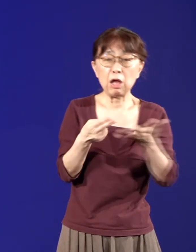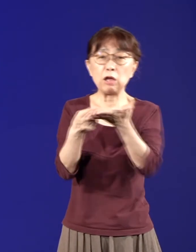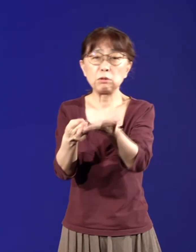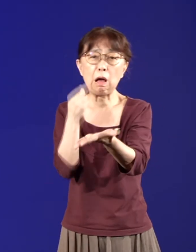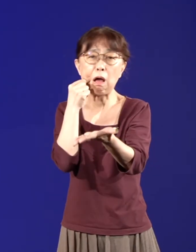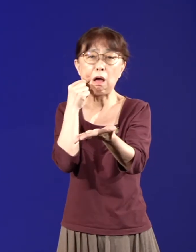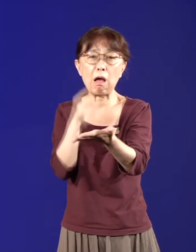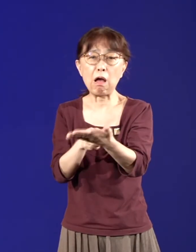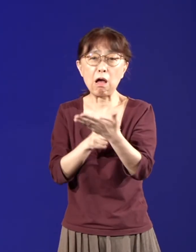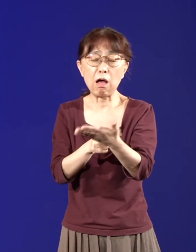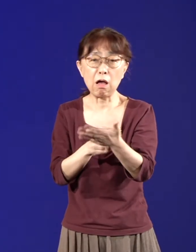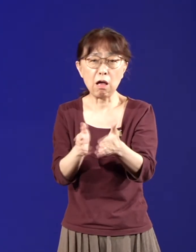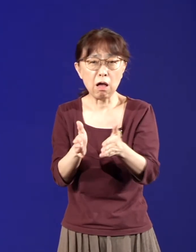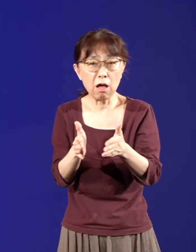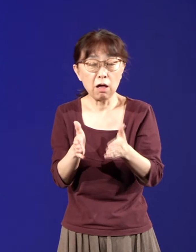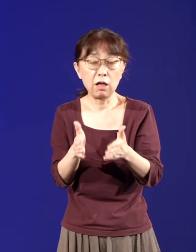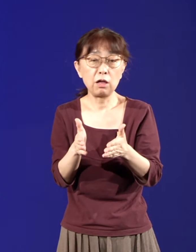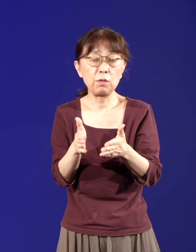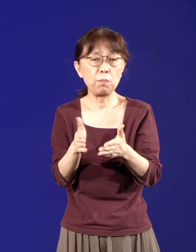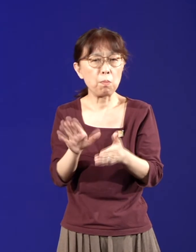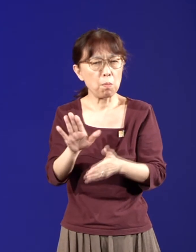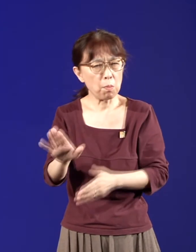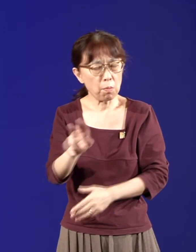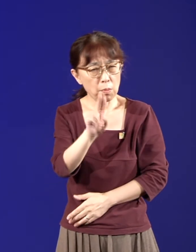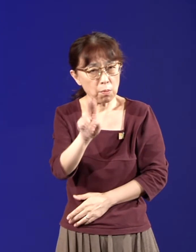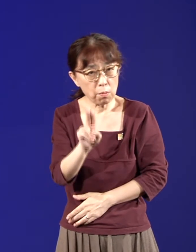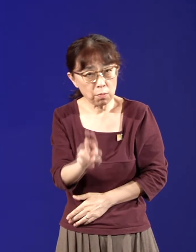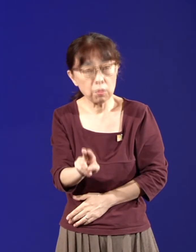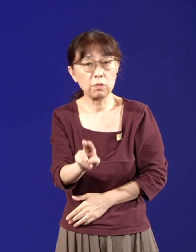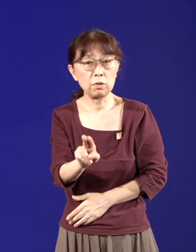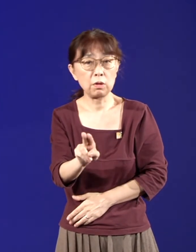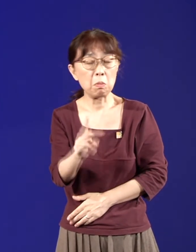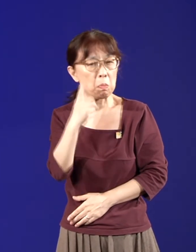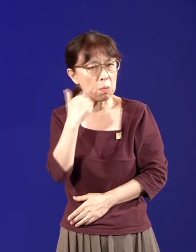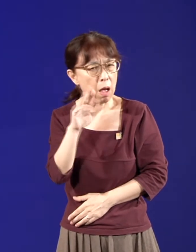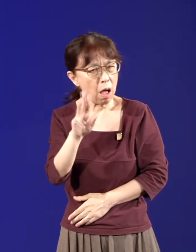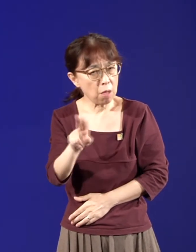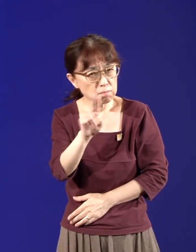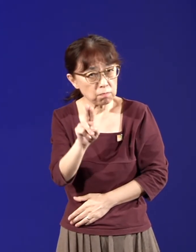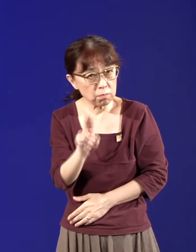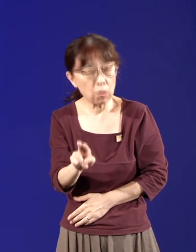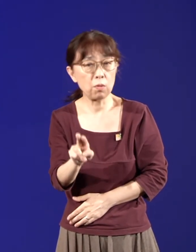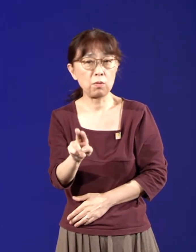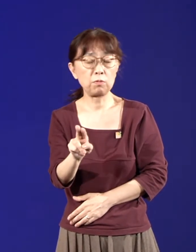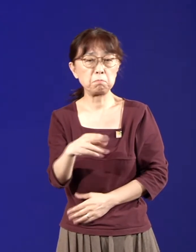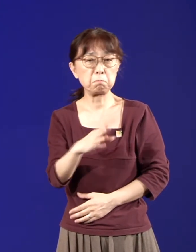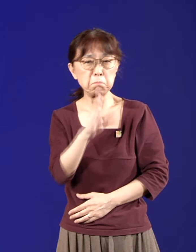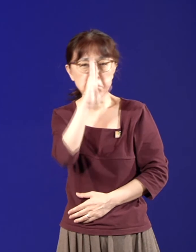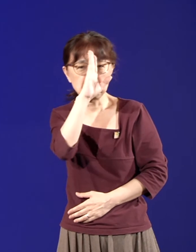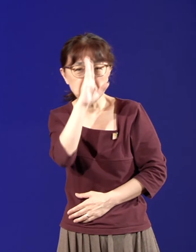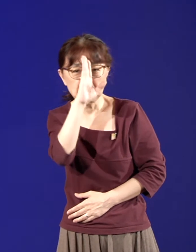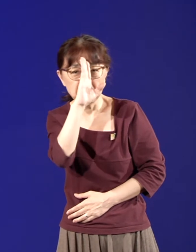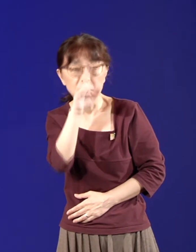が出てこないということは、そういう出てこないとも限らないわけでありまして、そういう意味